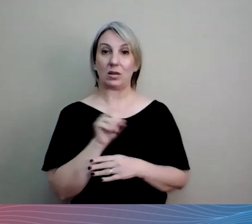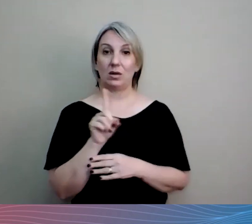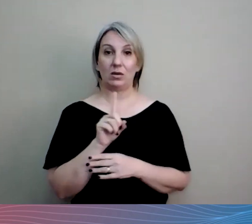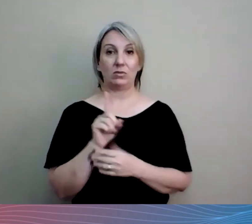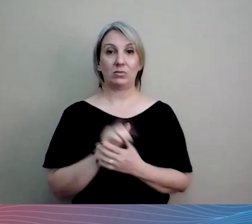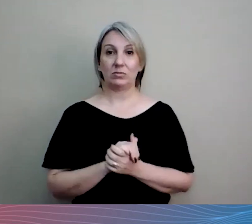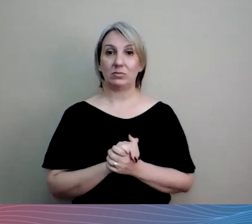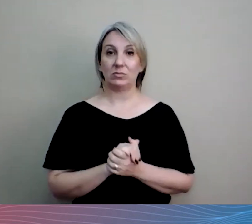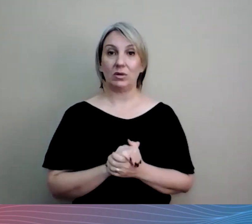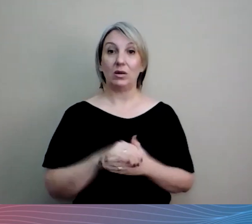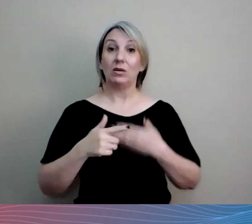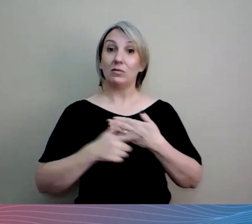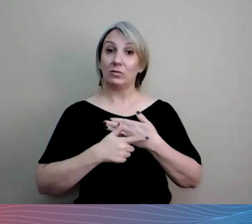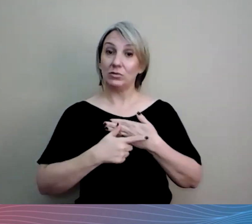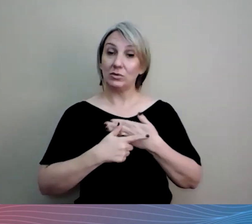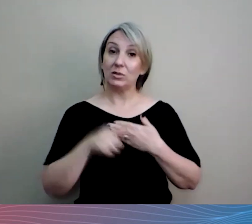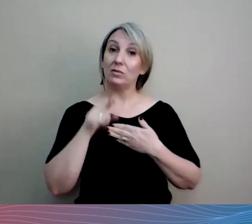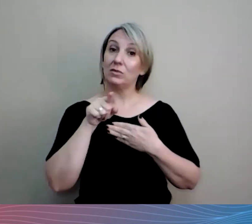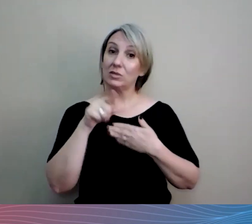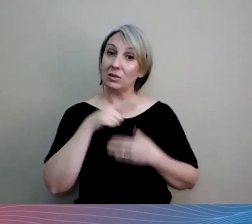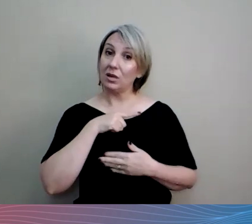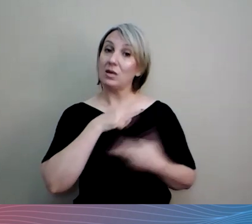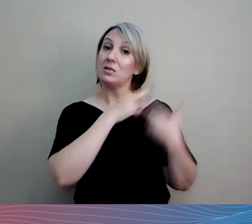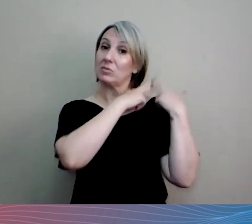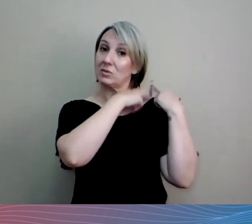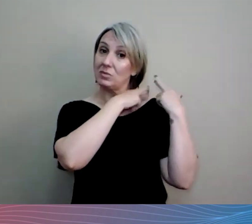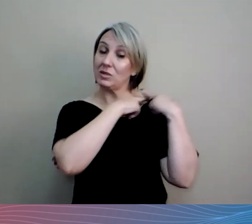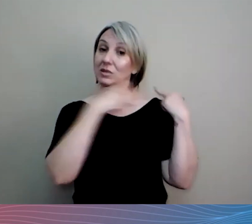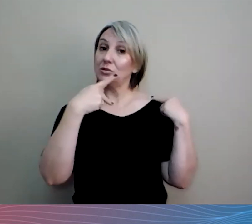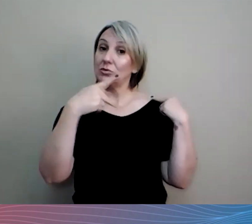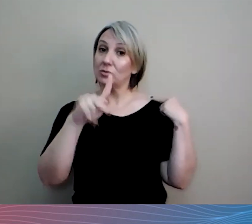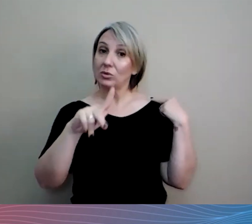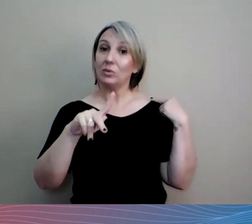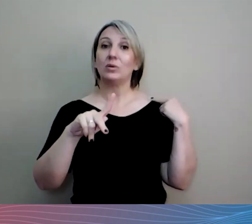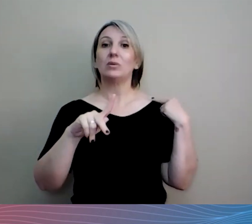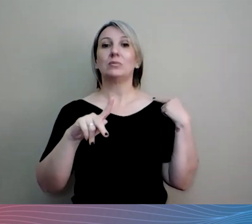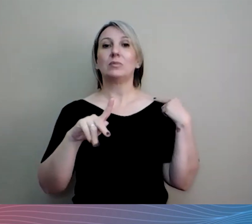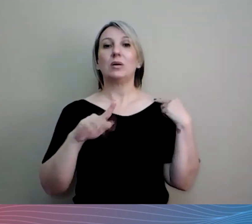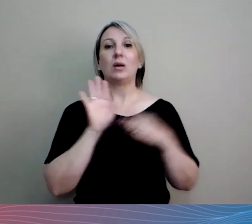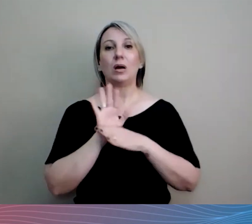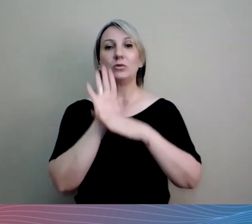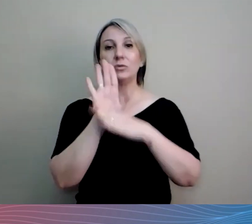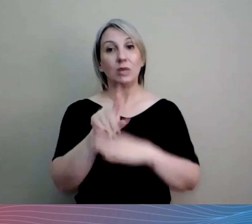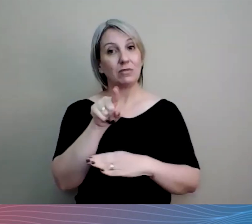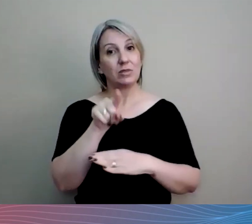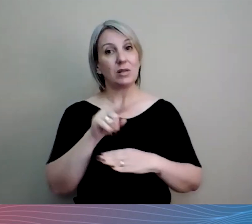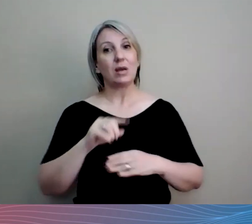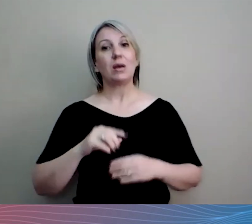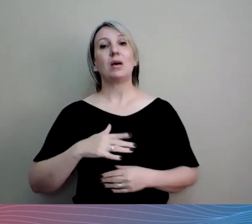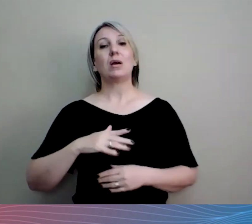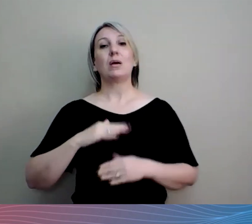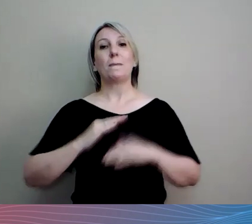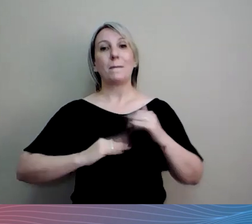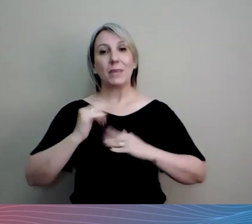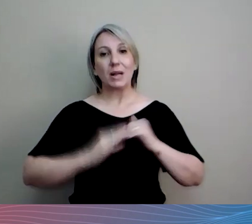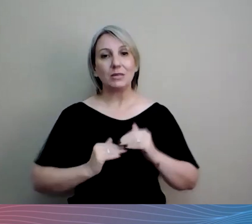função. Nós vamos só aperfeiçoar vocês, né, na sua função, tá bom? Ó Senhor Jesus,